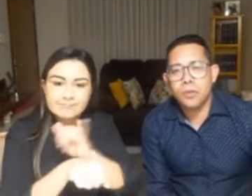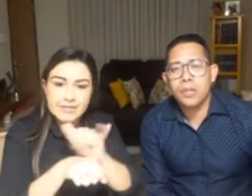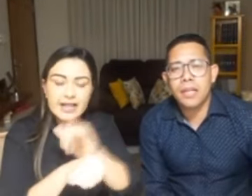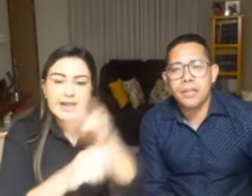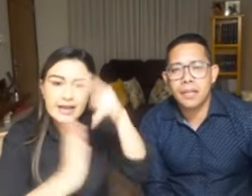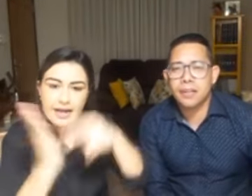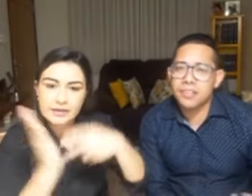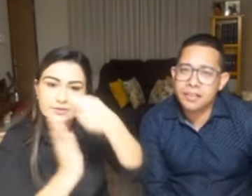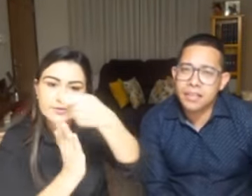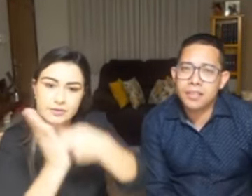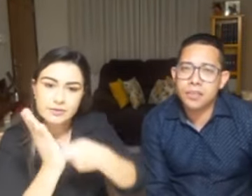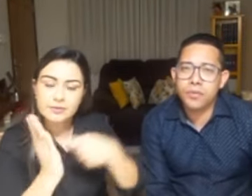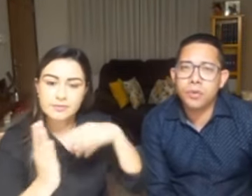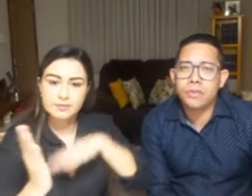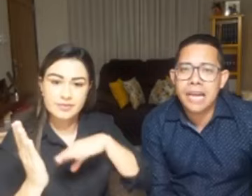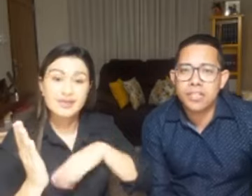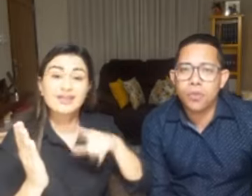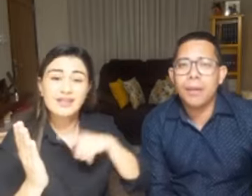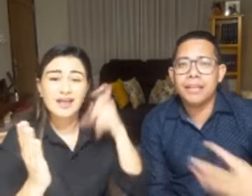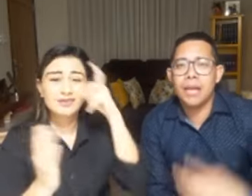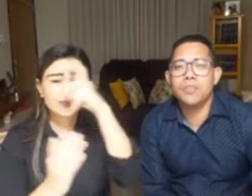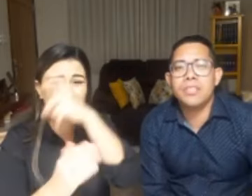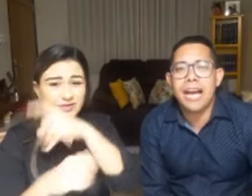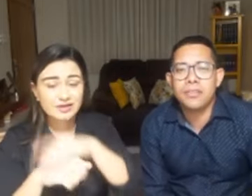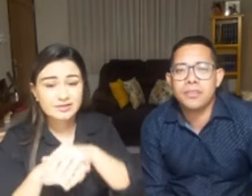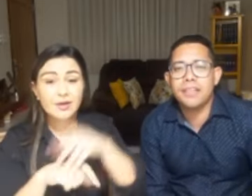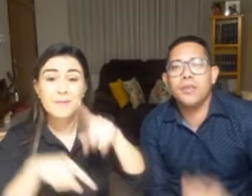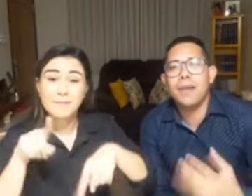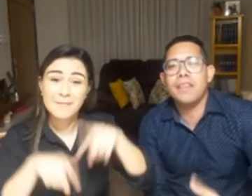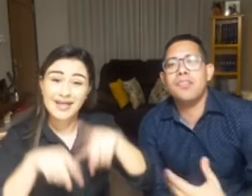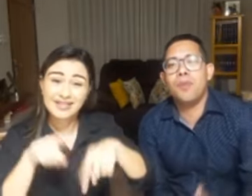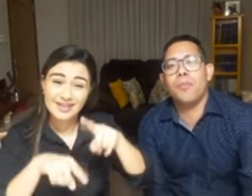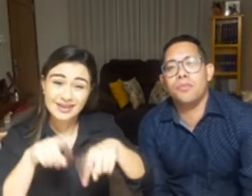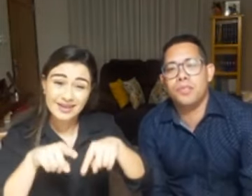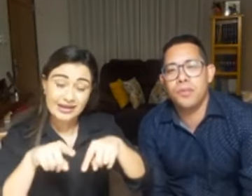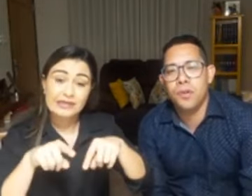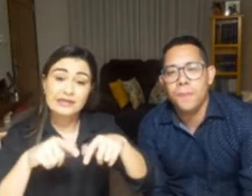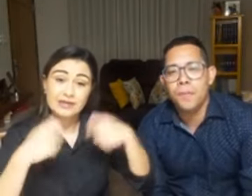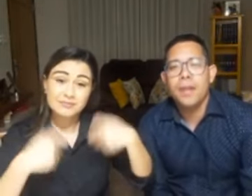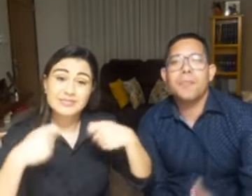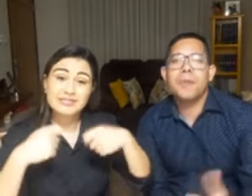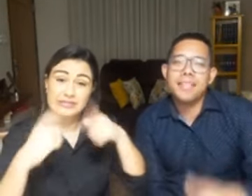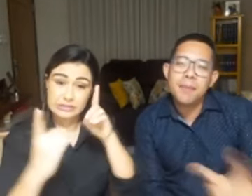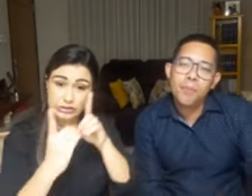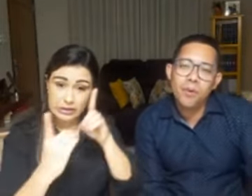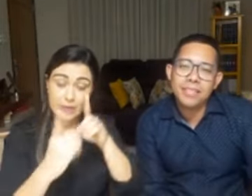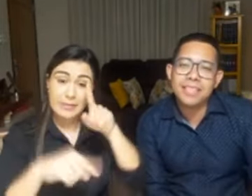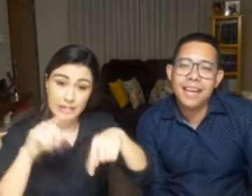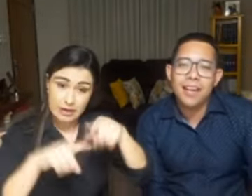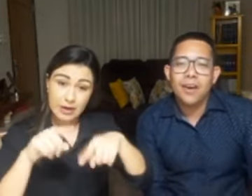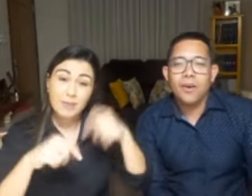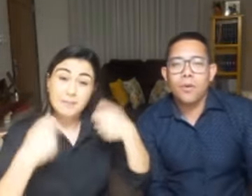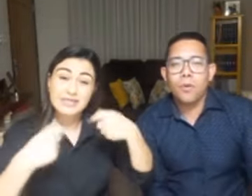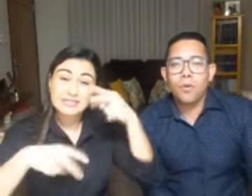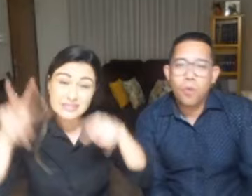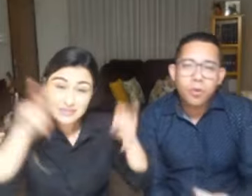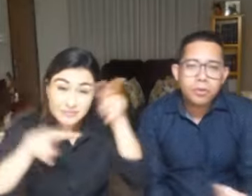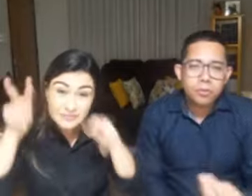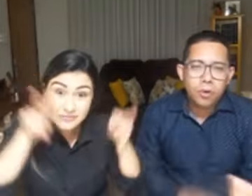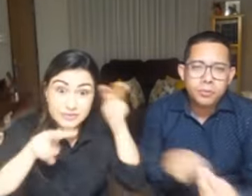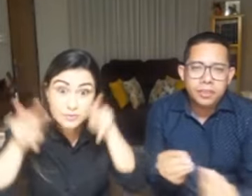da leitura e da escrita, ele já tem essa dificuldade, o material didático tem que ser o mais visual possível, para depois, né,